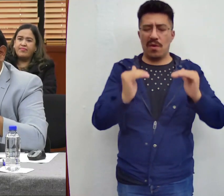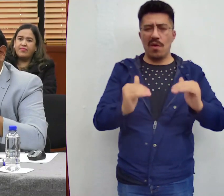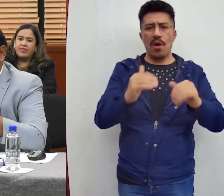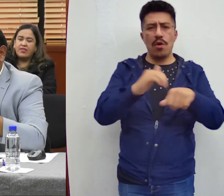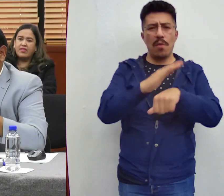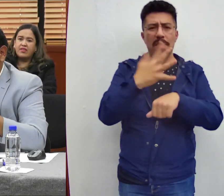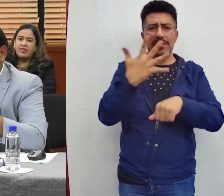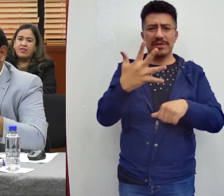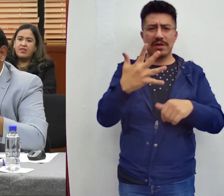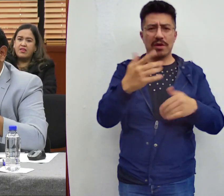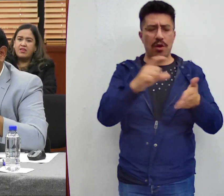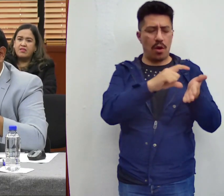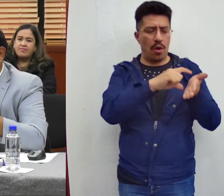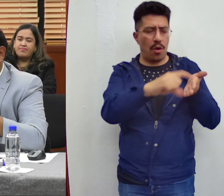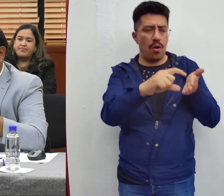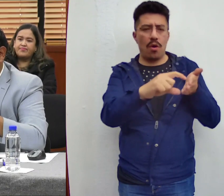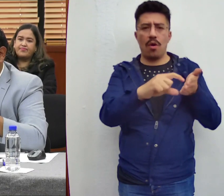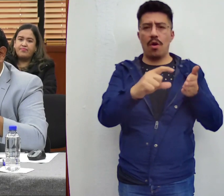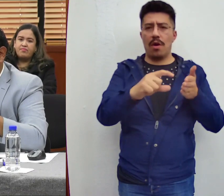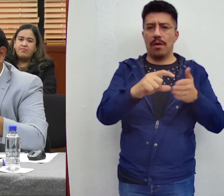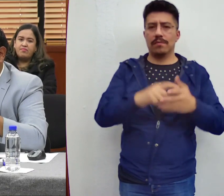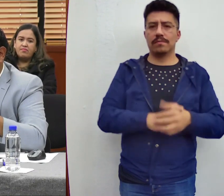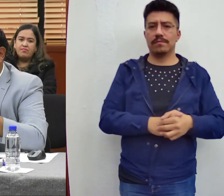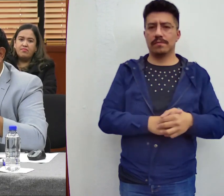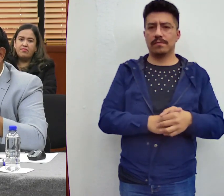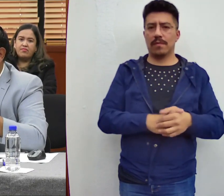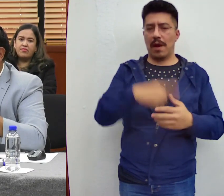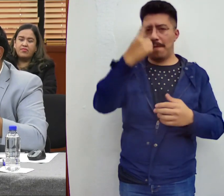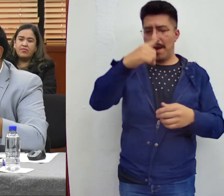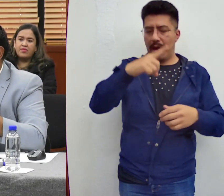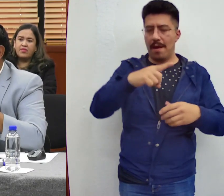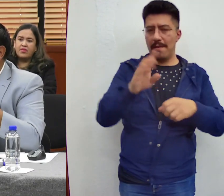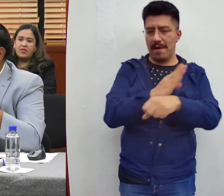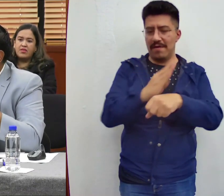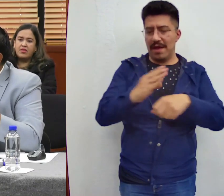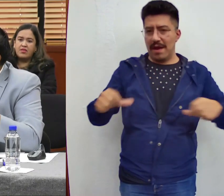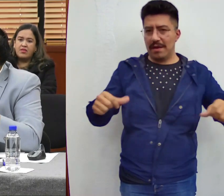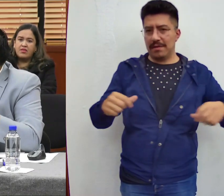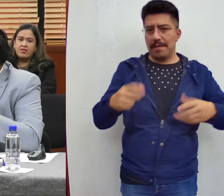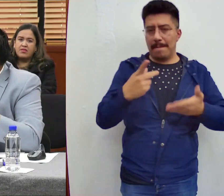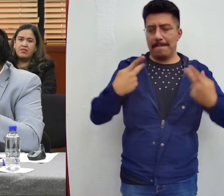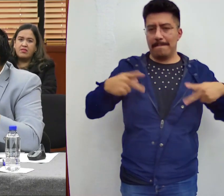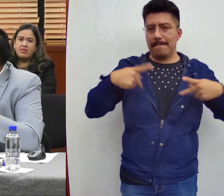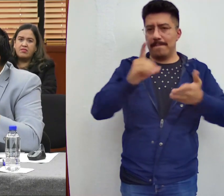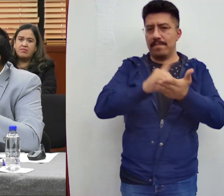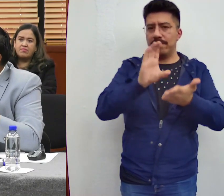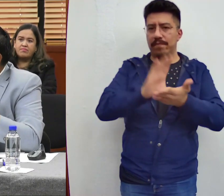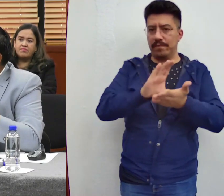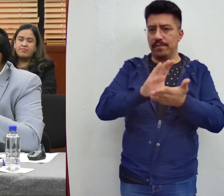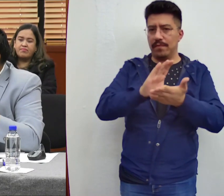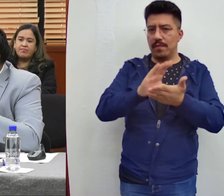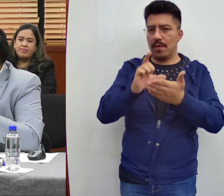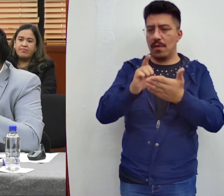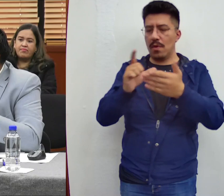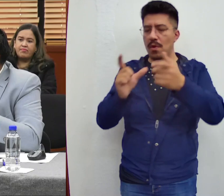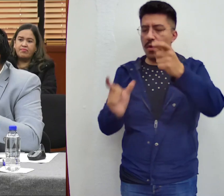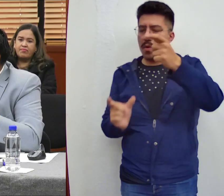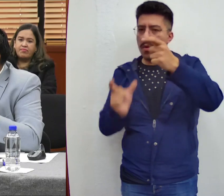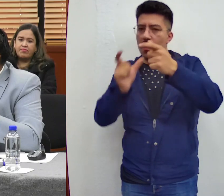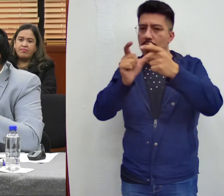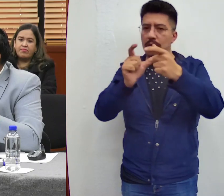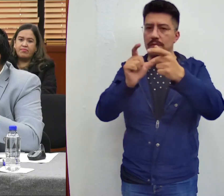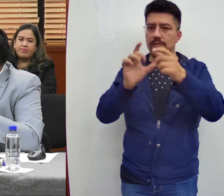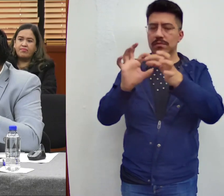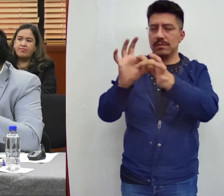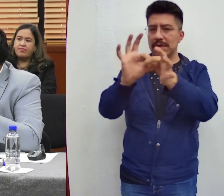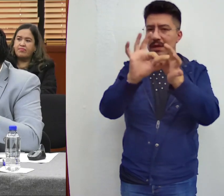se intitula Acciones relativas a las personas en situación de discapacidad, sea homologado con el concepto y el abordaje